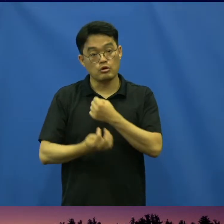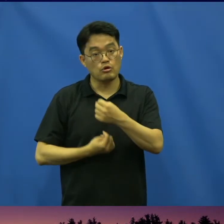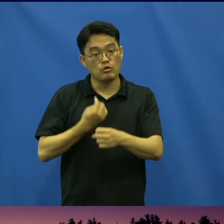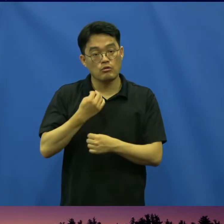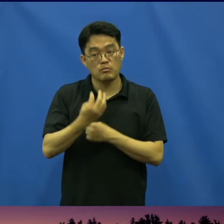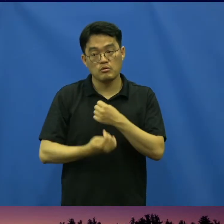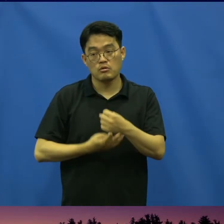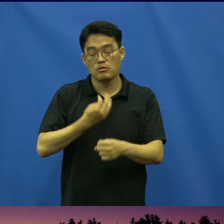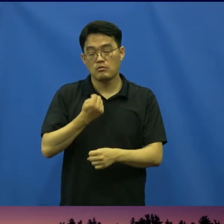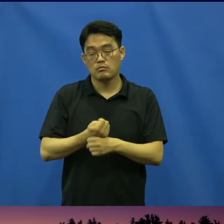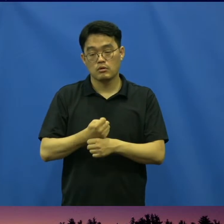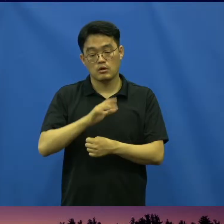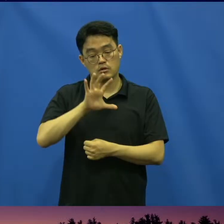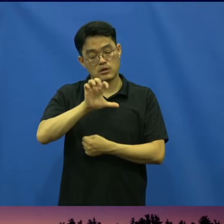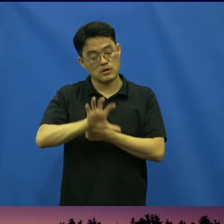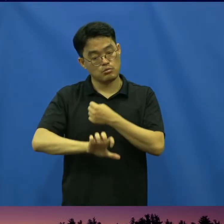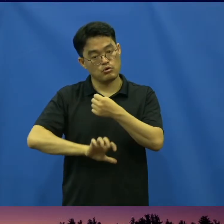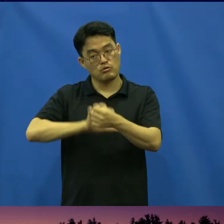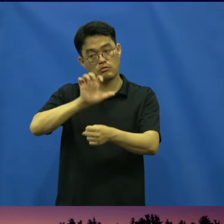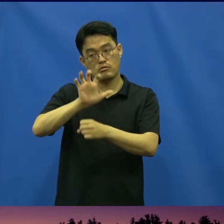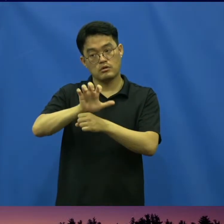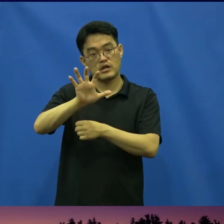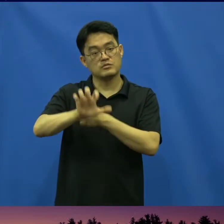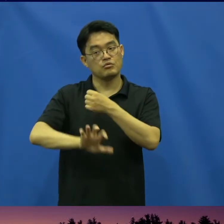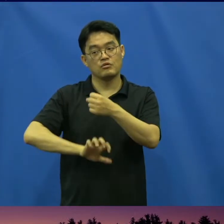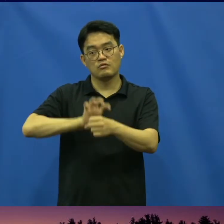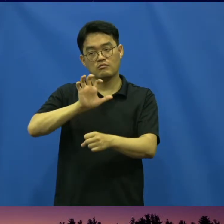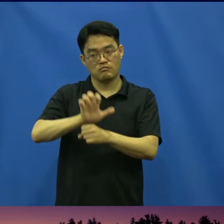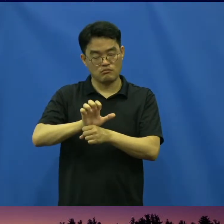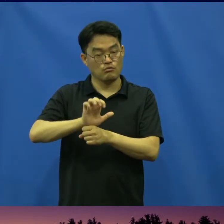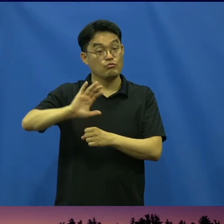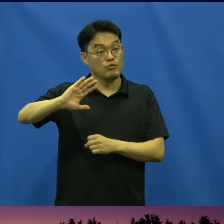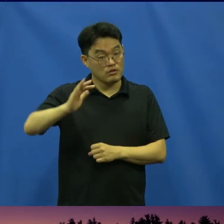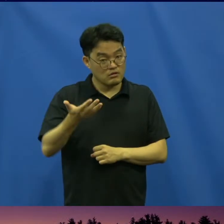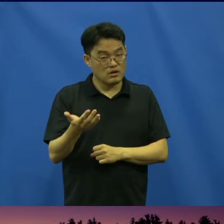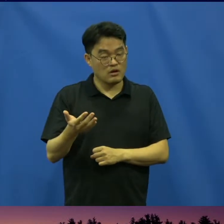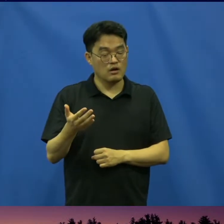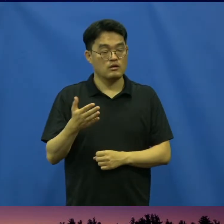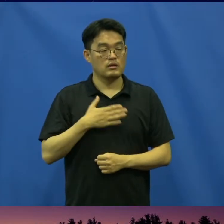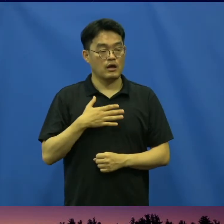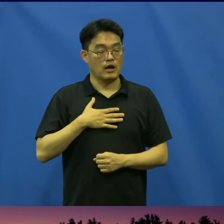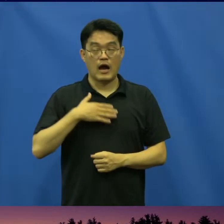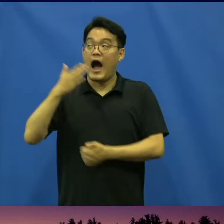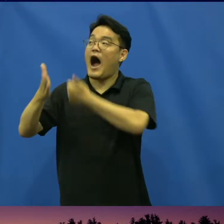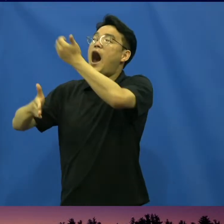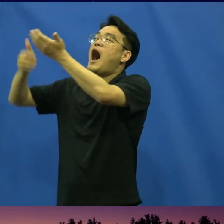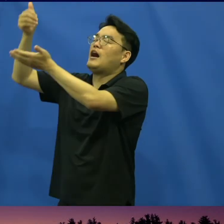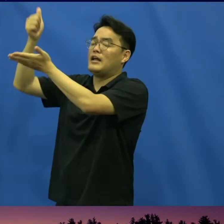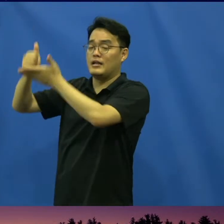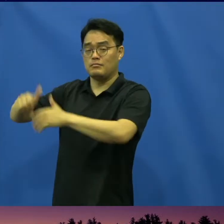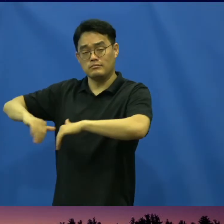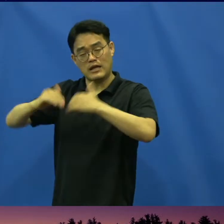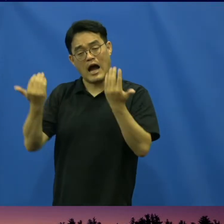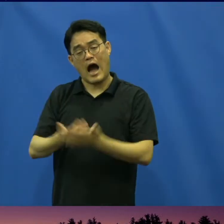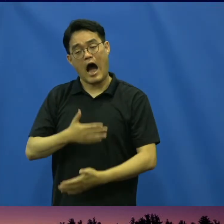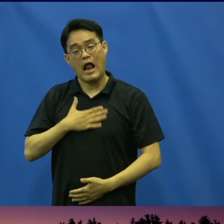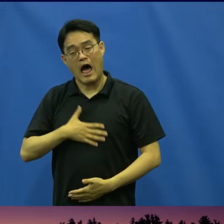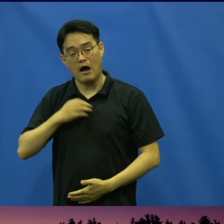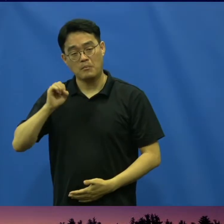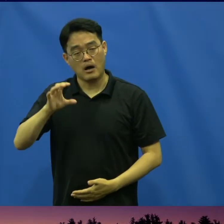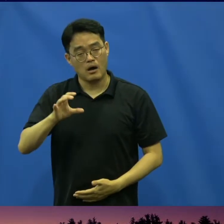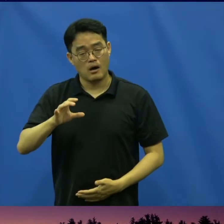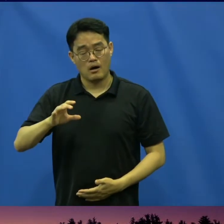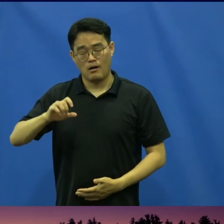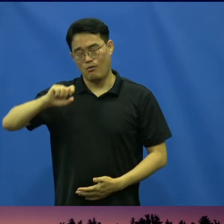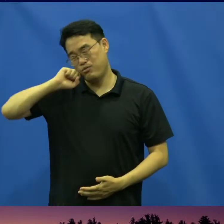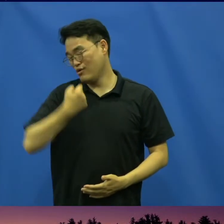한 부분에 불과해요. 성경을 안다고 말하기도 어려워요. 하나님을 안다. 어이구, 말도 안 되는 소리.